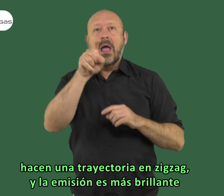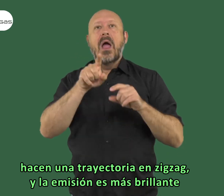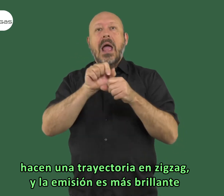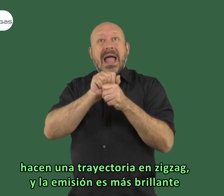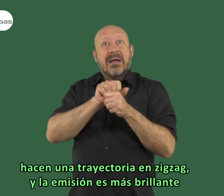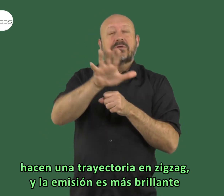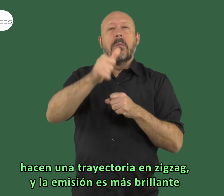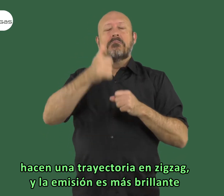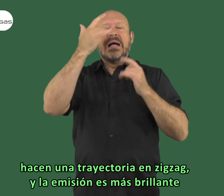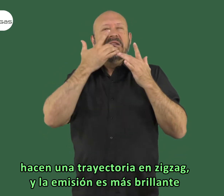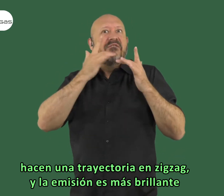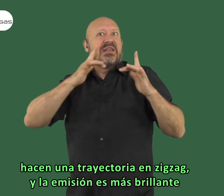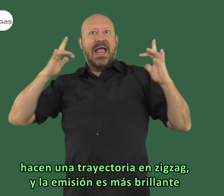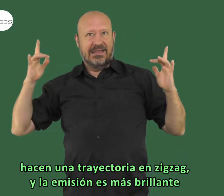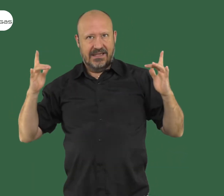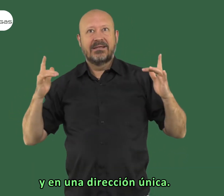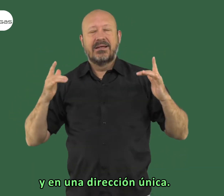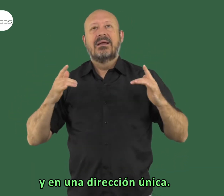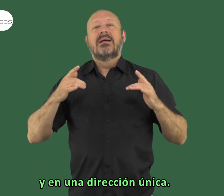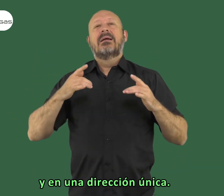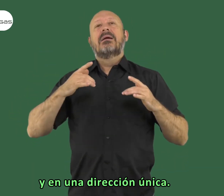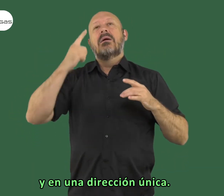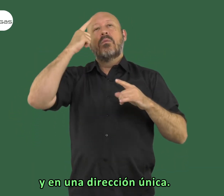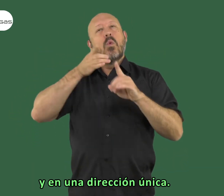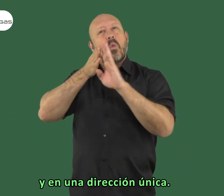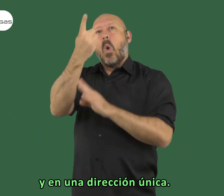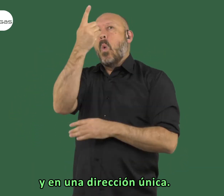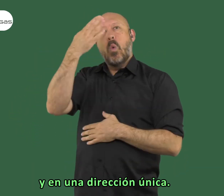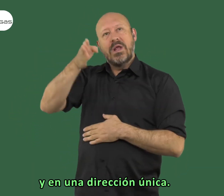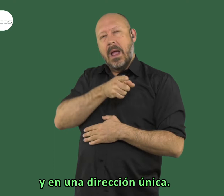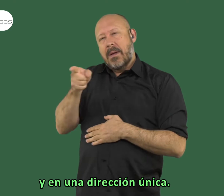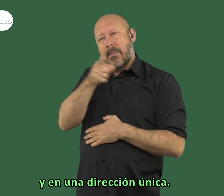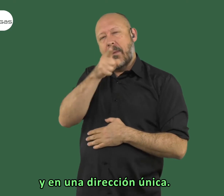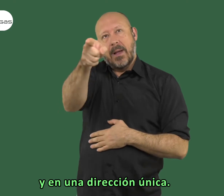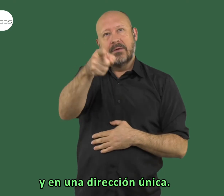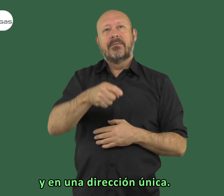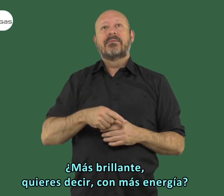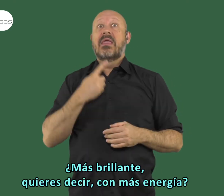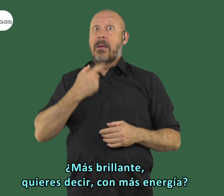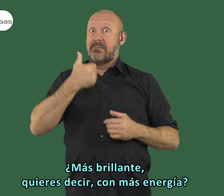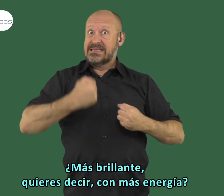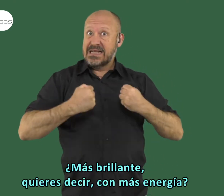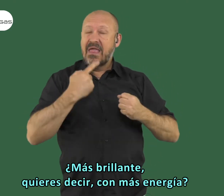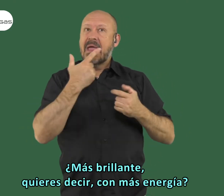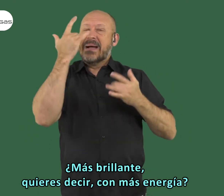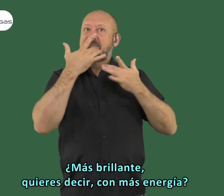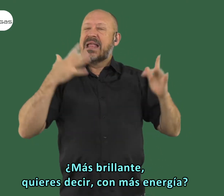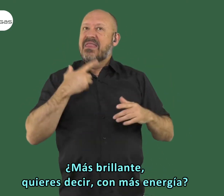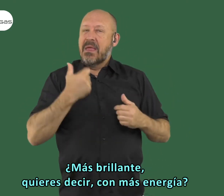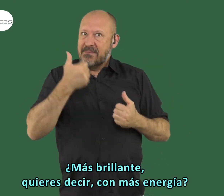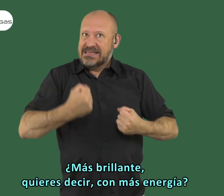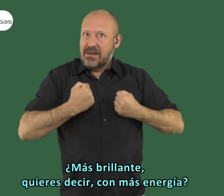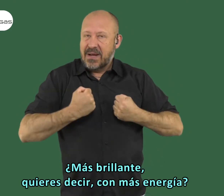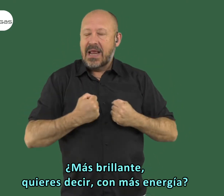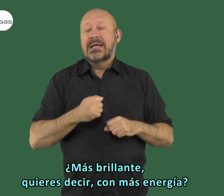es más brillante y es direccionada en una dirección única. Y esto, por ejemplo, es lo que... más energía. Cuando dices